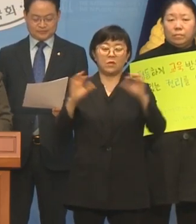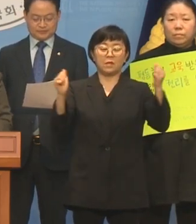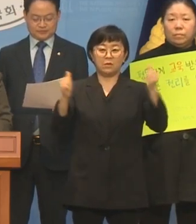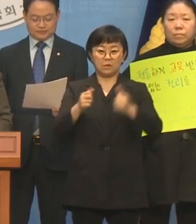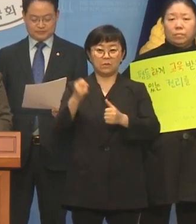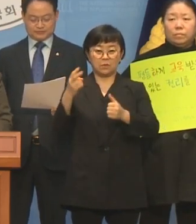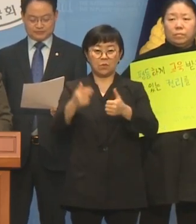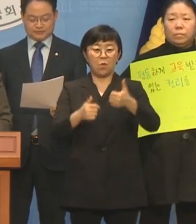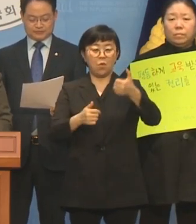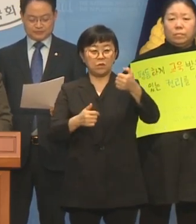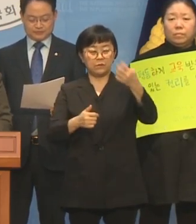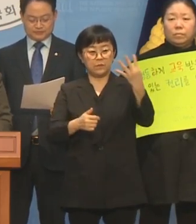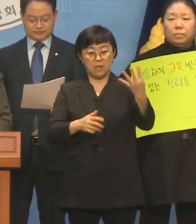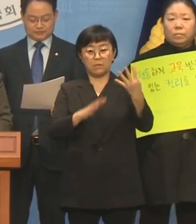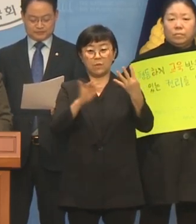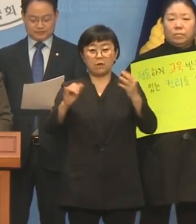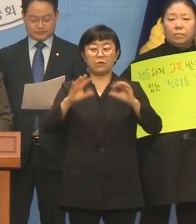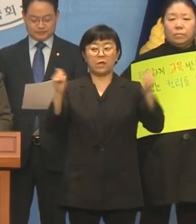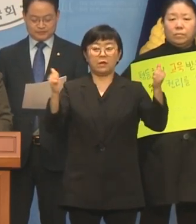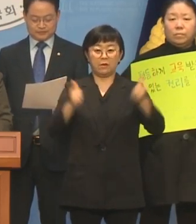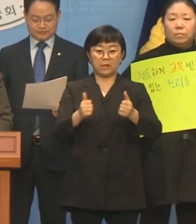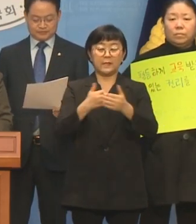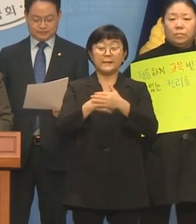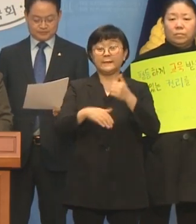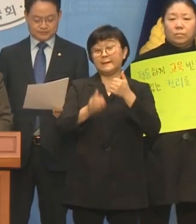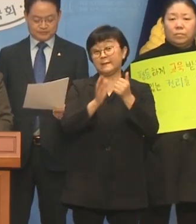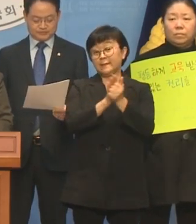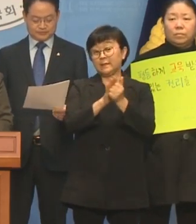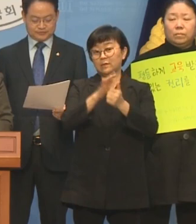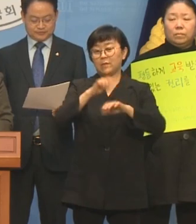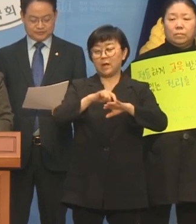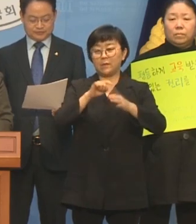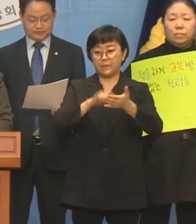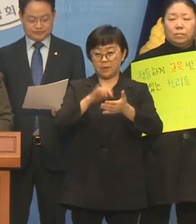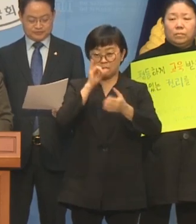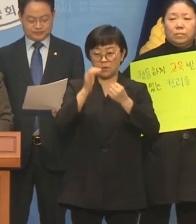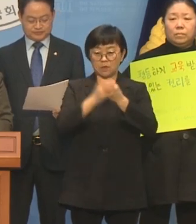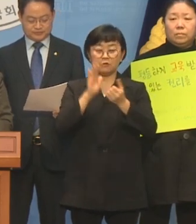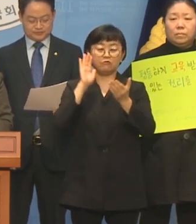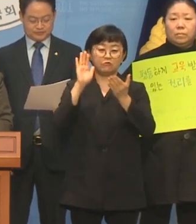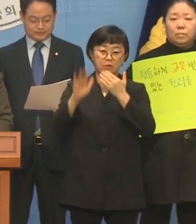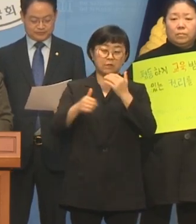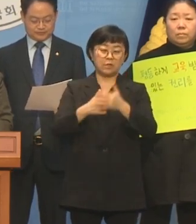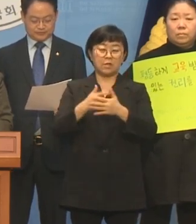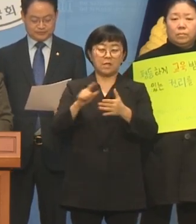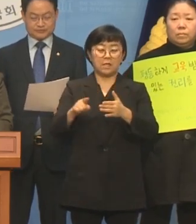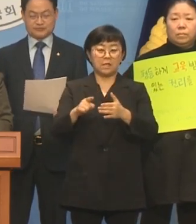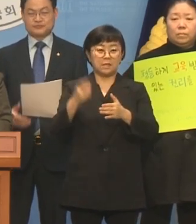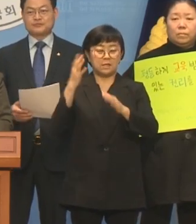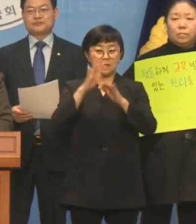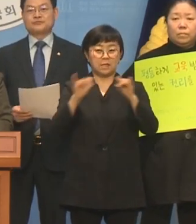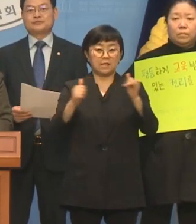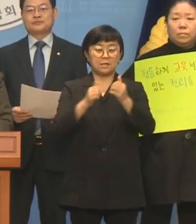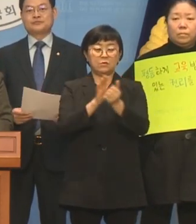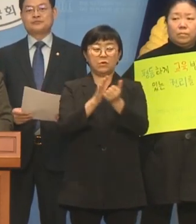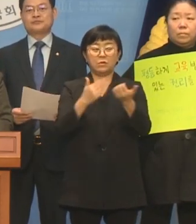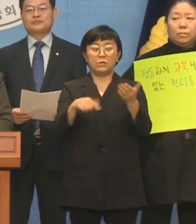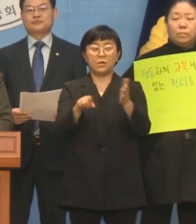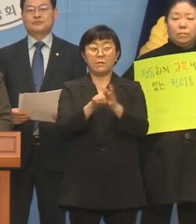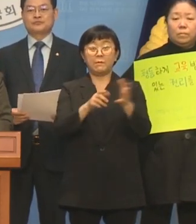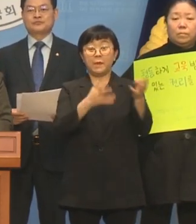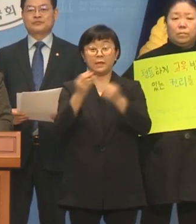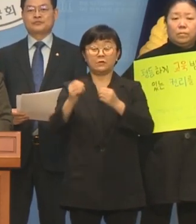비롯한 54분의 의원님들에게 지지의 마음을 표현하면서 이후에라도 경계선 지능인 지원을 위해